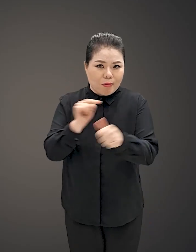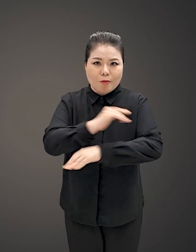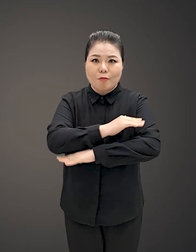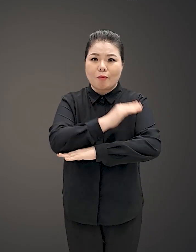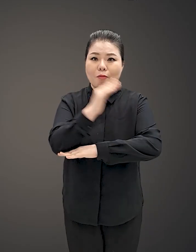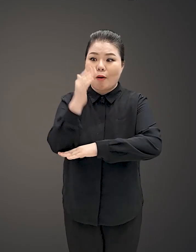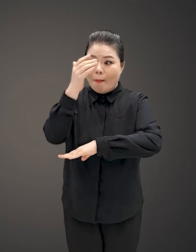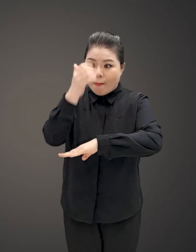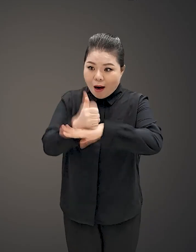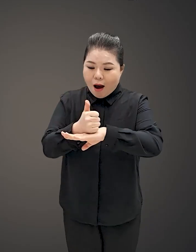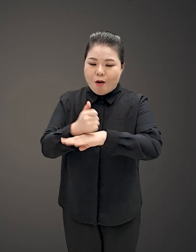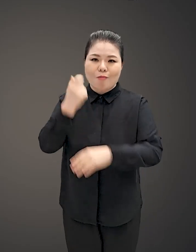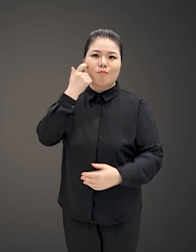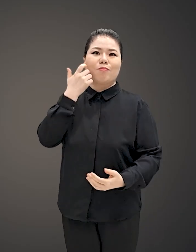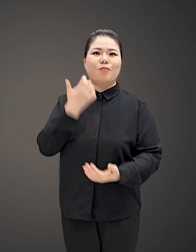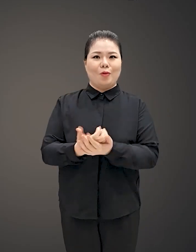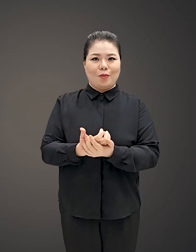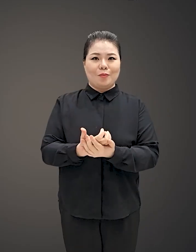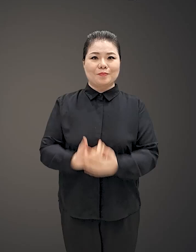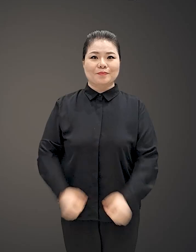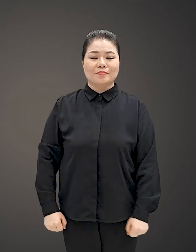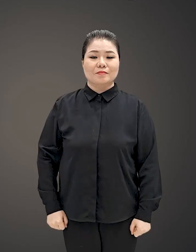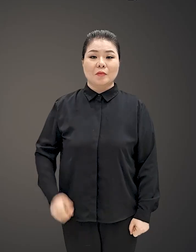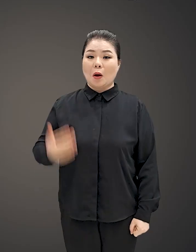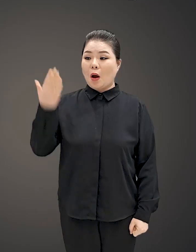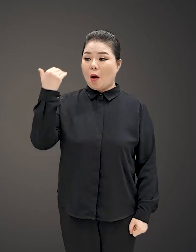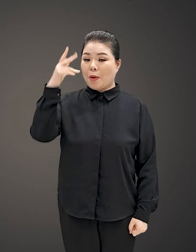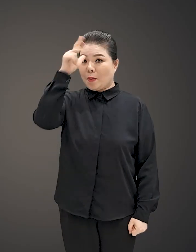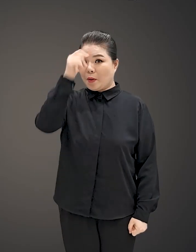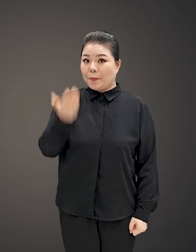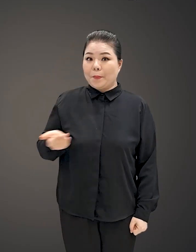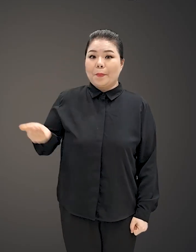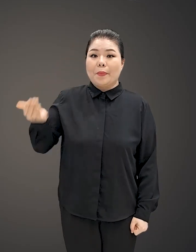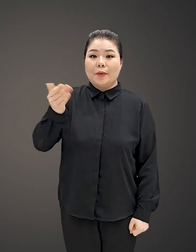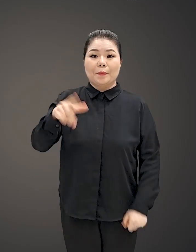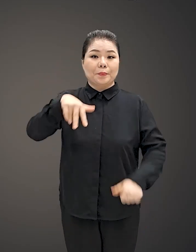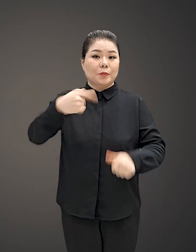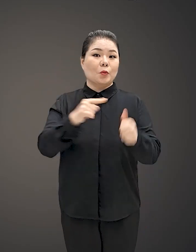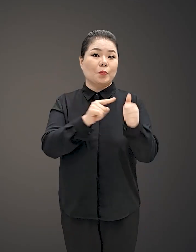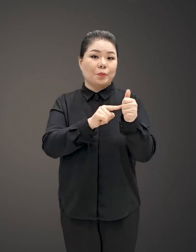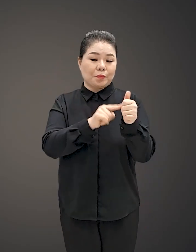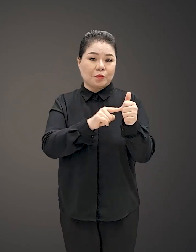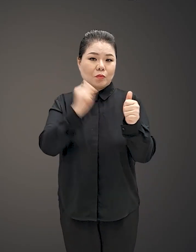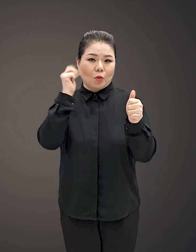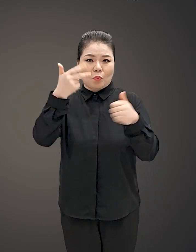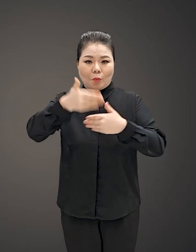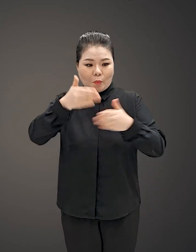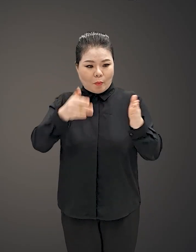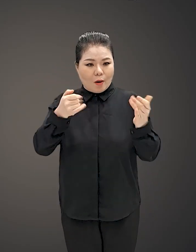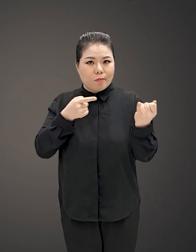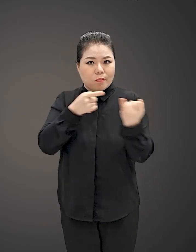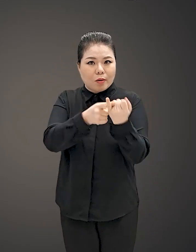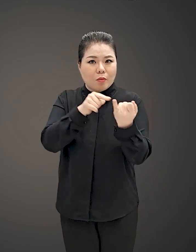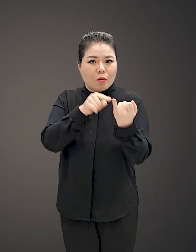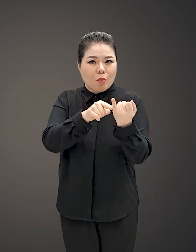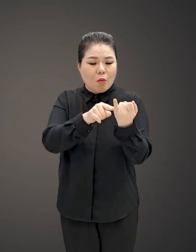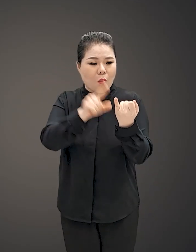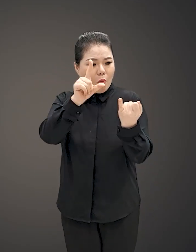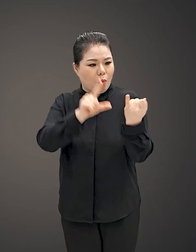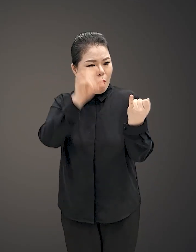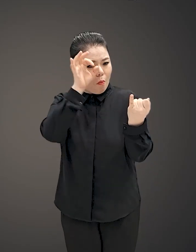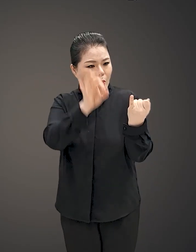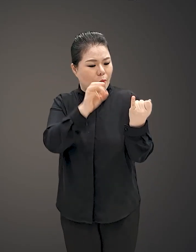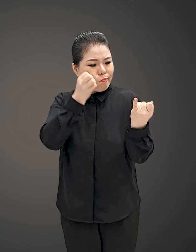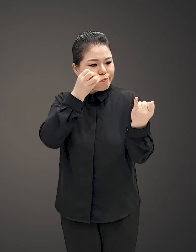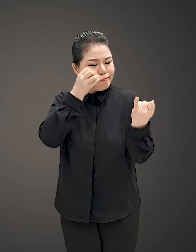끝에 강력한 한 방이 온다. 얼마 전 경위로 승진한 조 푸르니에는 호텔 방에서 살해된 여성의